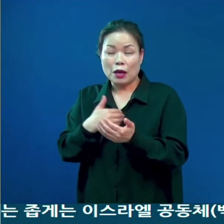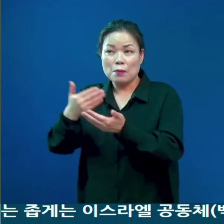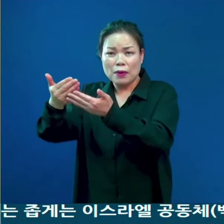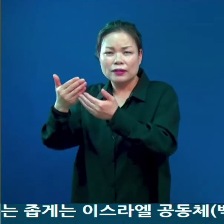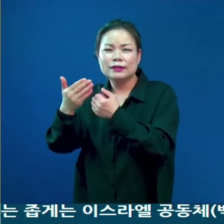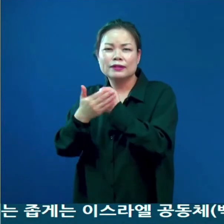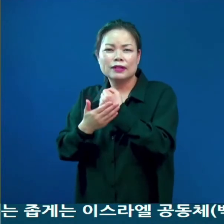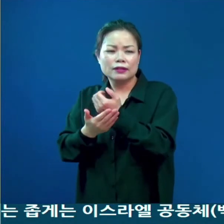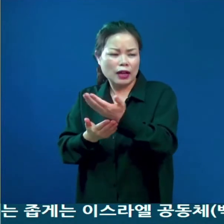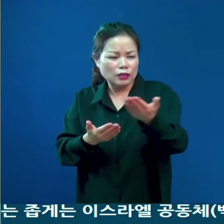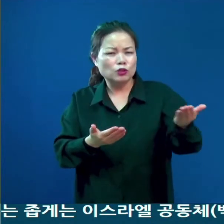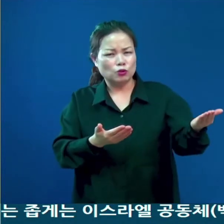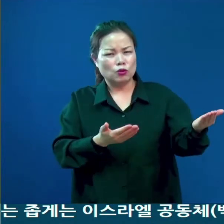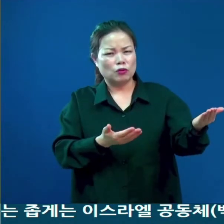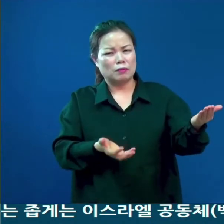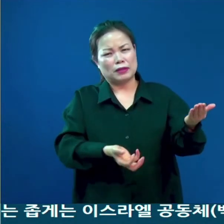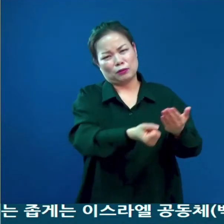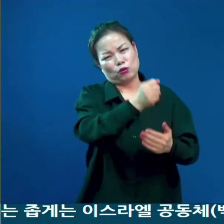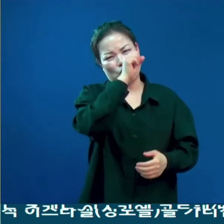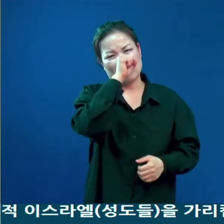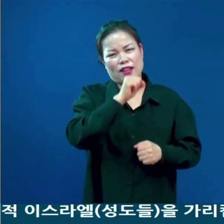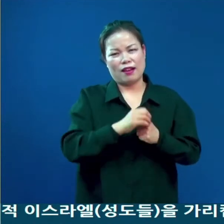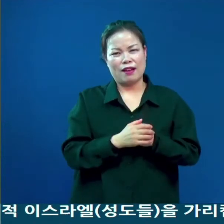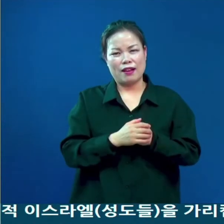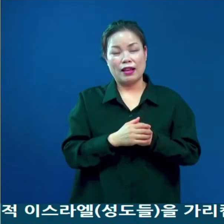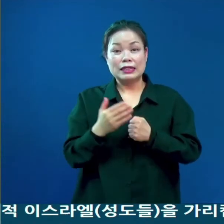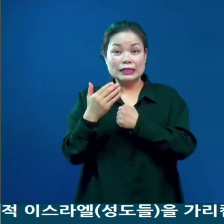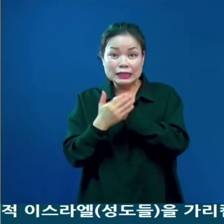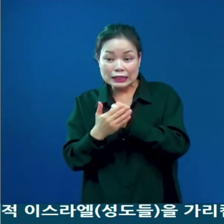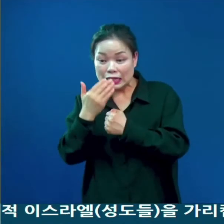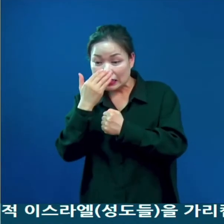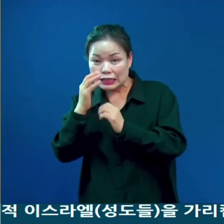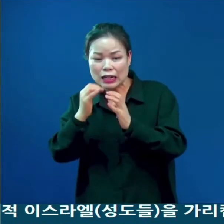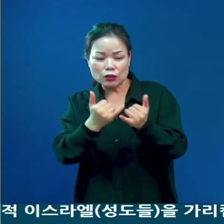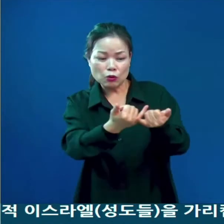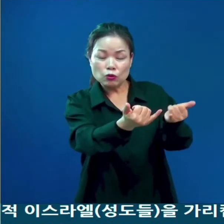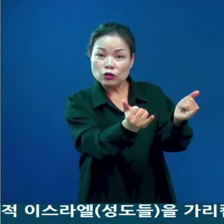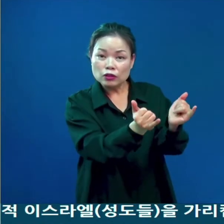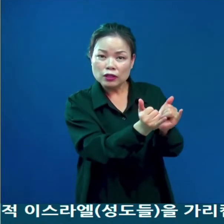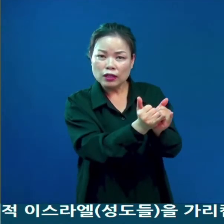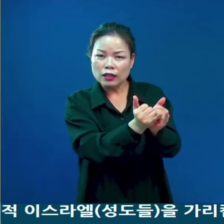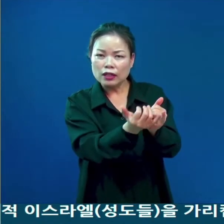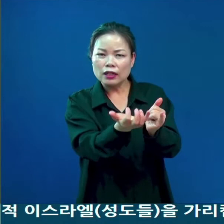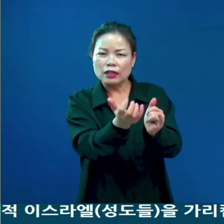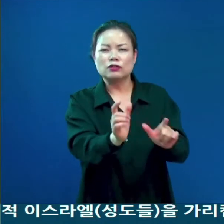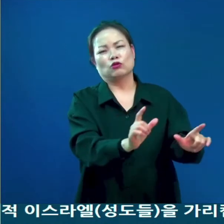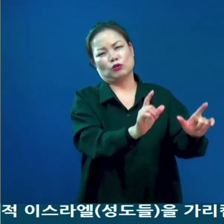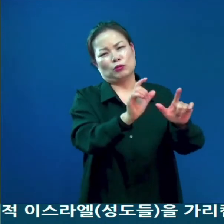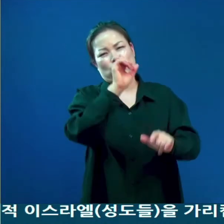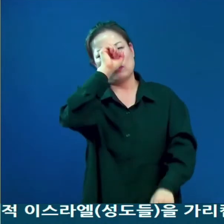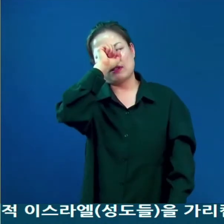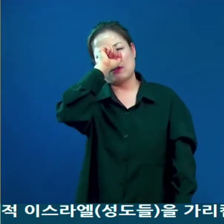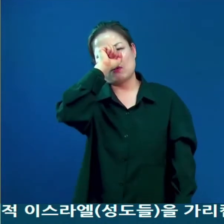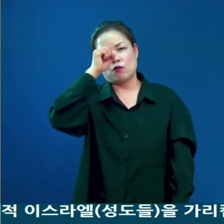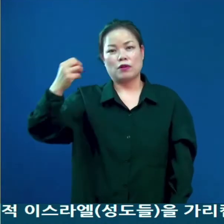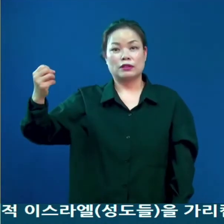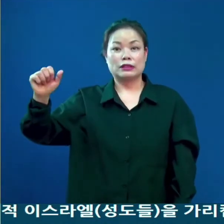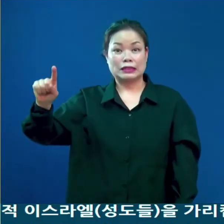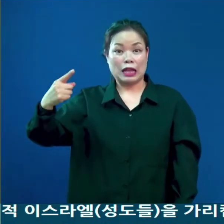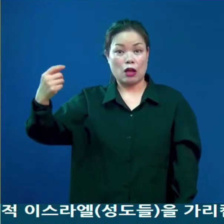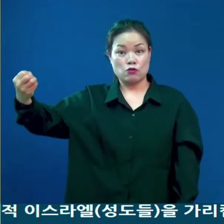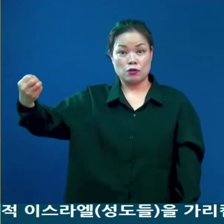받은 이 은혜 당신들도 받았으면 좋겠습니다. 이 은혜 이스라엘 공동체 모두가 누렸으면 좋겠습니다. 이 얘기를 하고 있는 거예요.